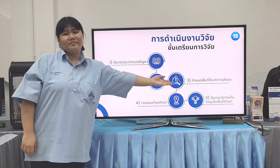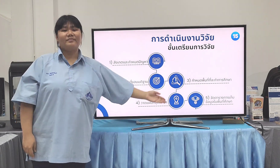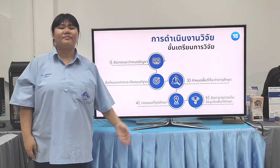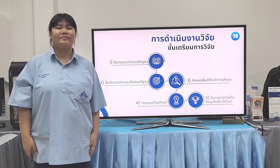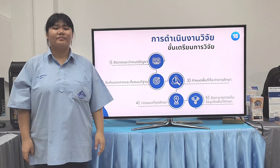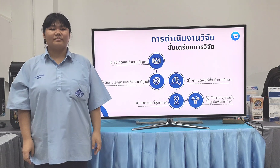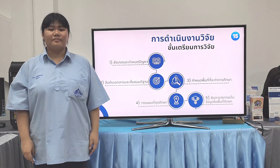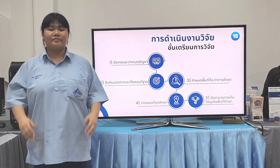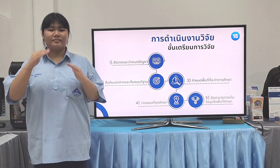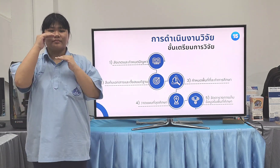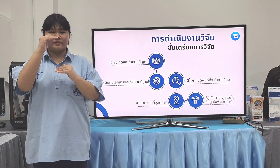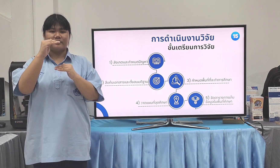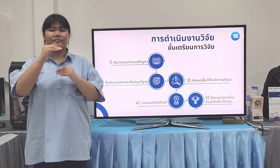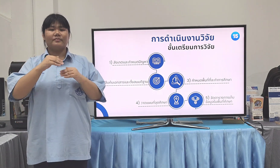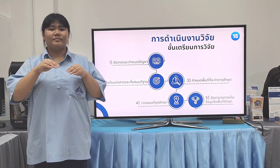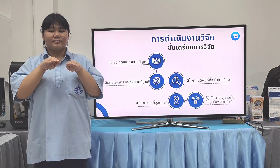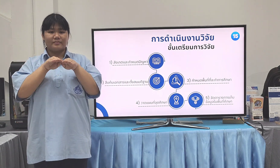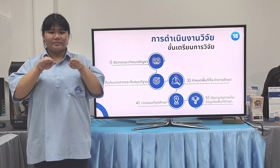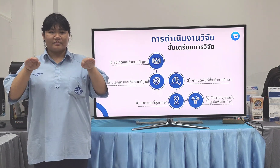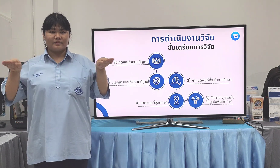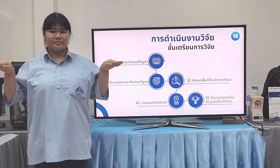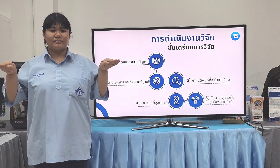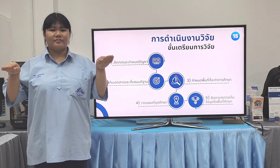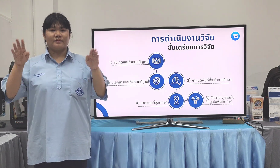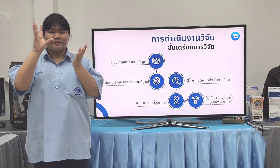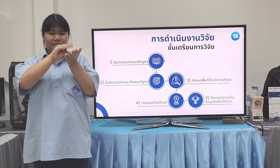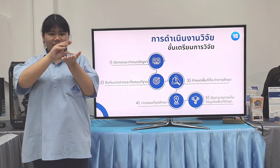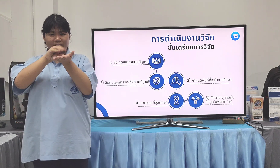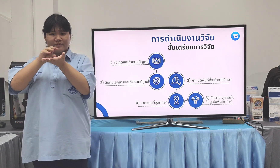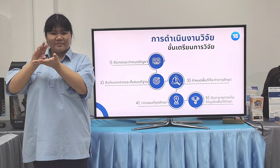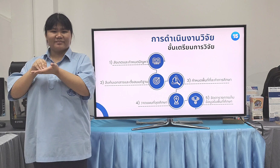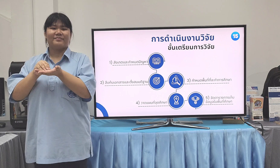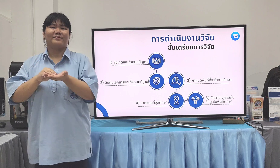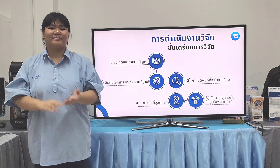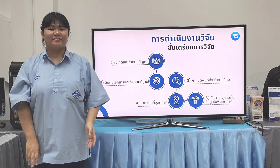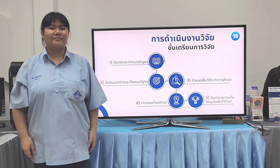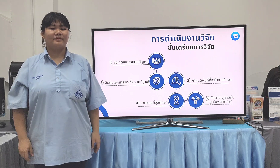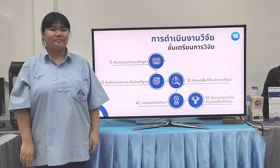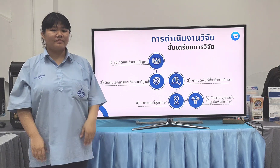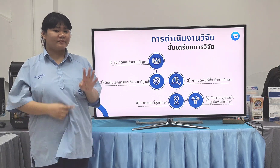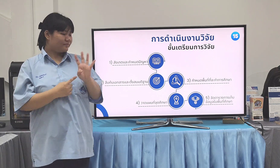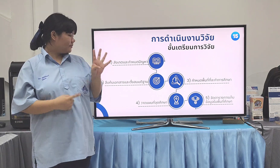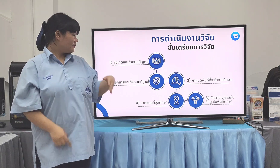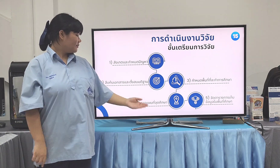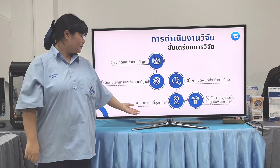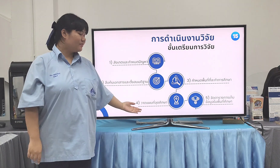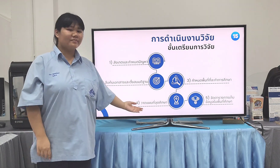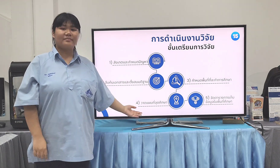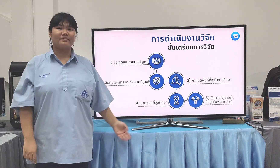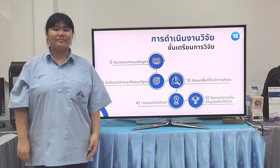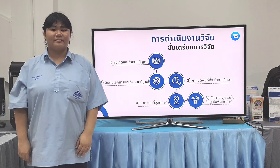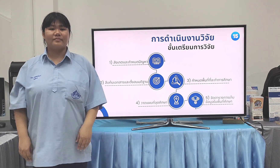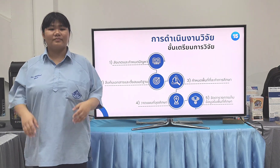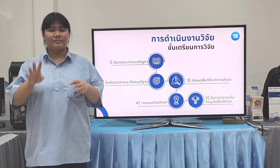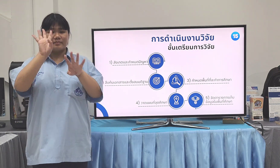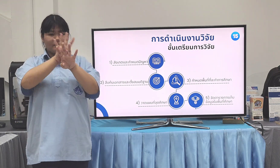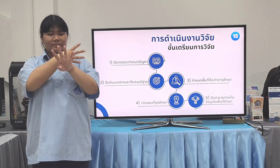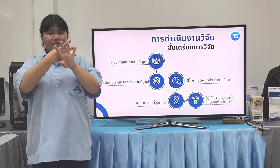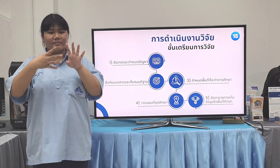3กำหนดพื้นที่ที่จะทำการศึกษา4วาง